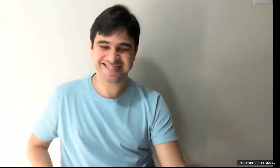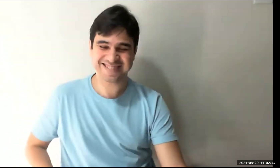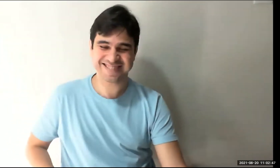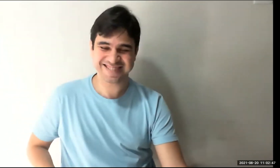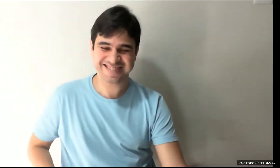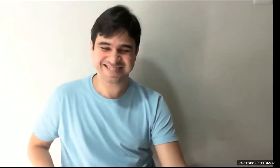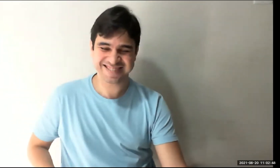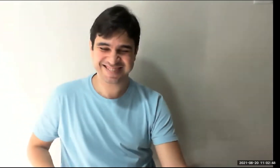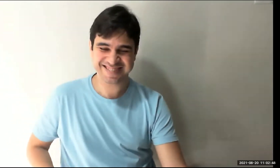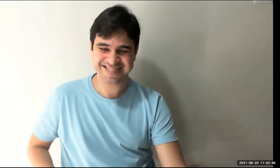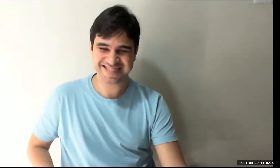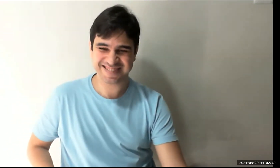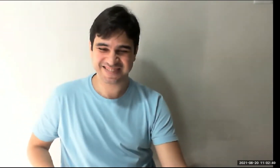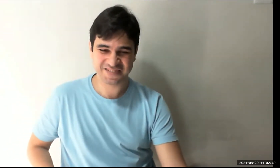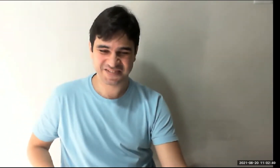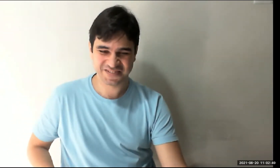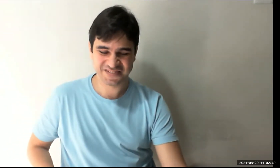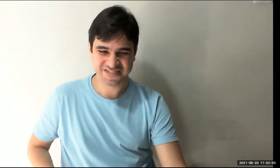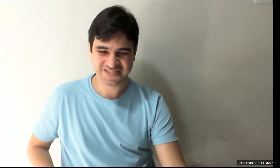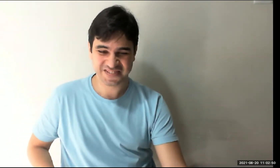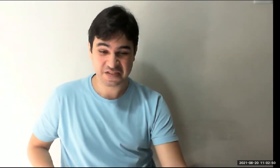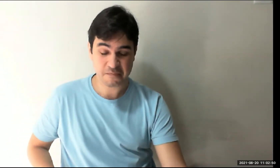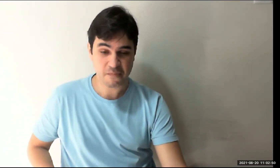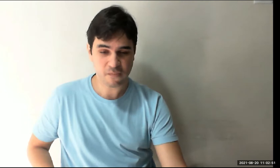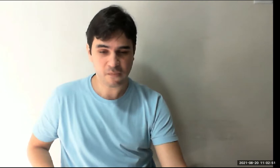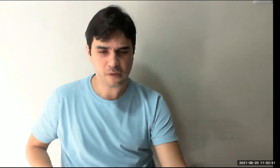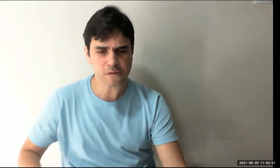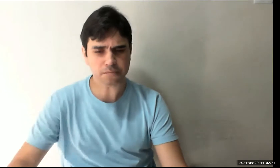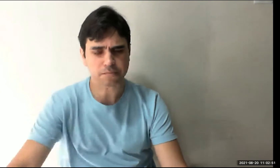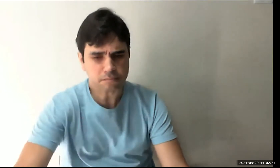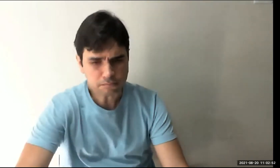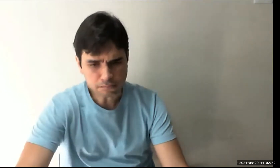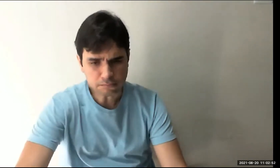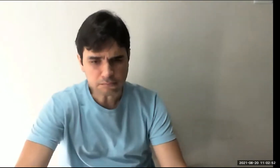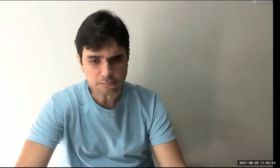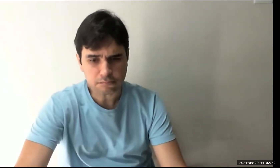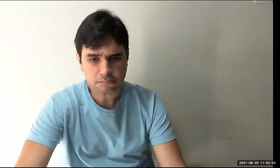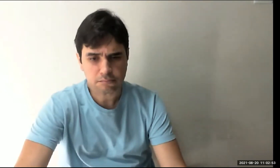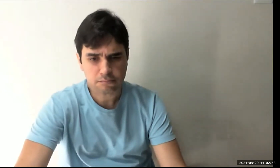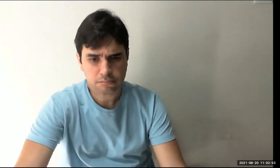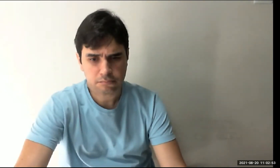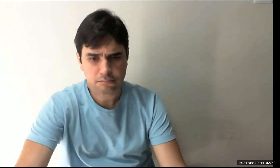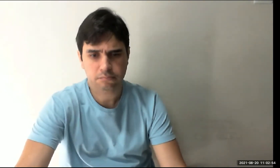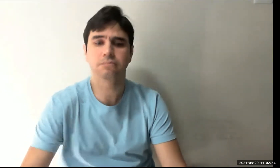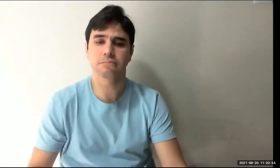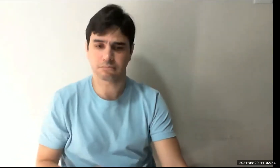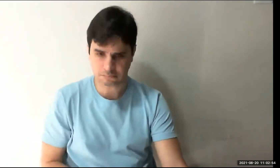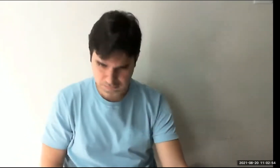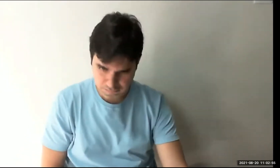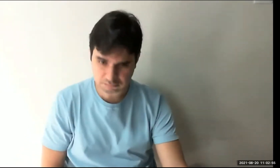mencionou, obrigada, a escola Paula Freire, a nossa turma, a professora Gláucia, levou nossa turma à